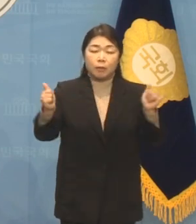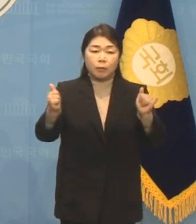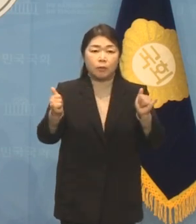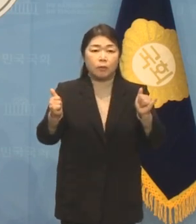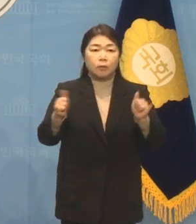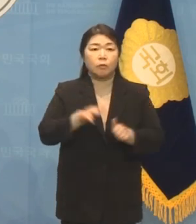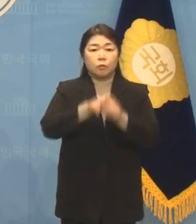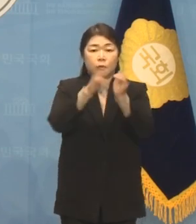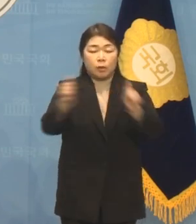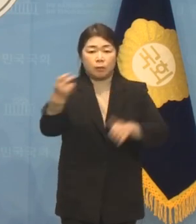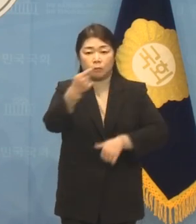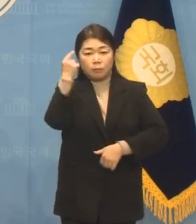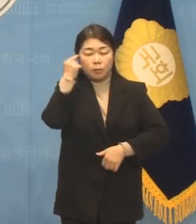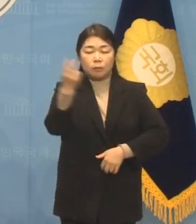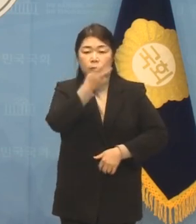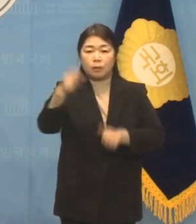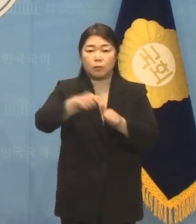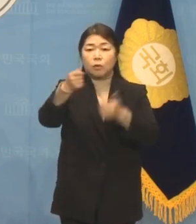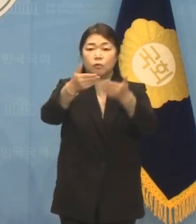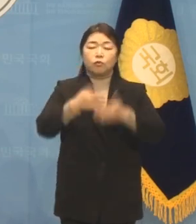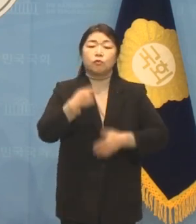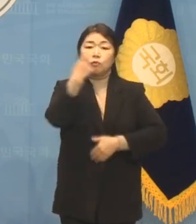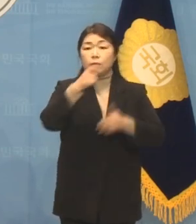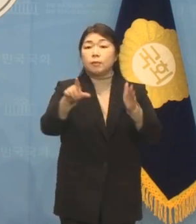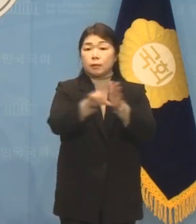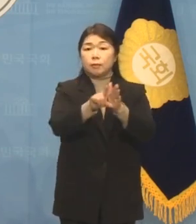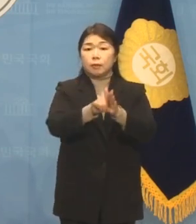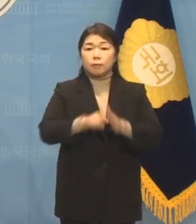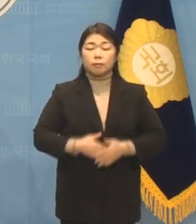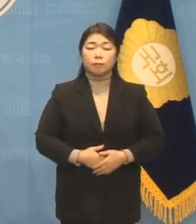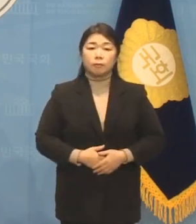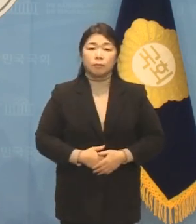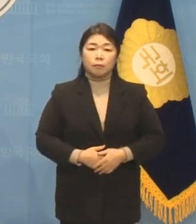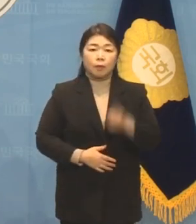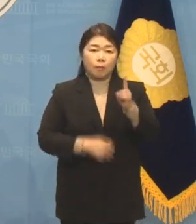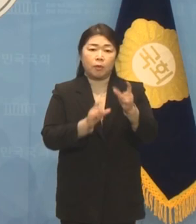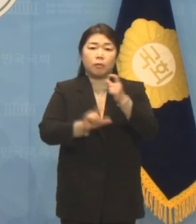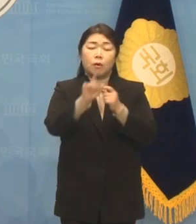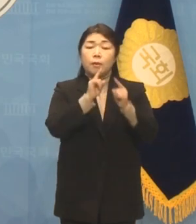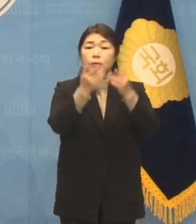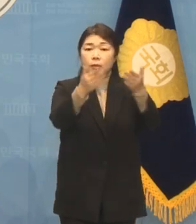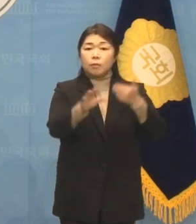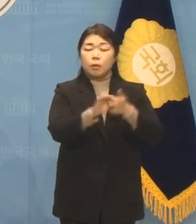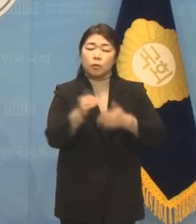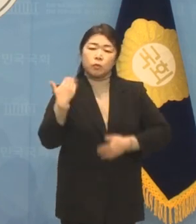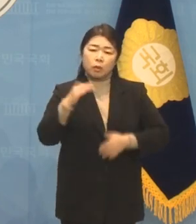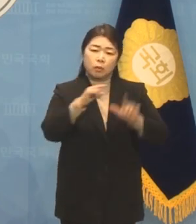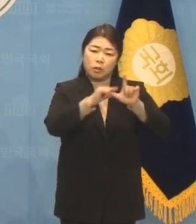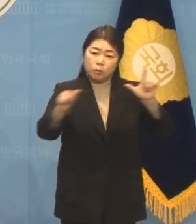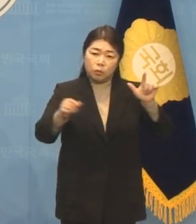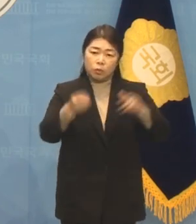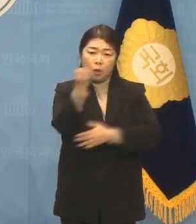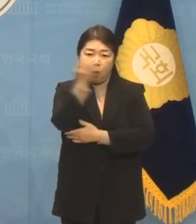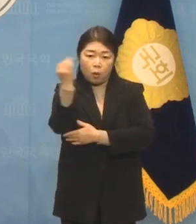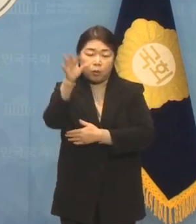지혜롭게 선택하리라 믿습니다. 한마디 덧붙이자면 최근 일부